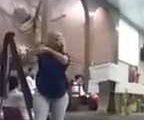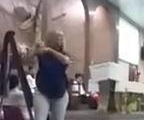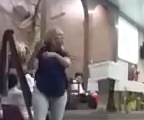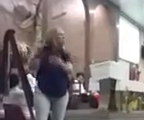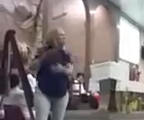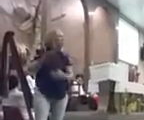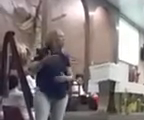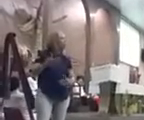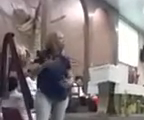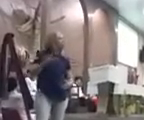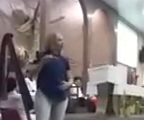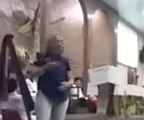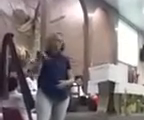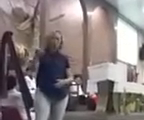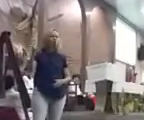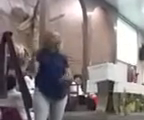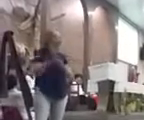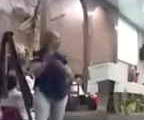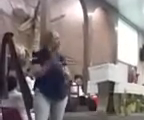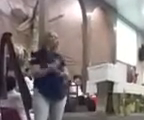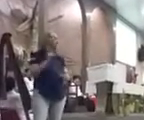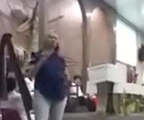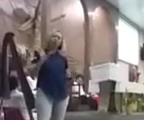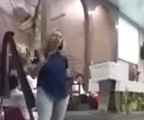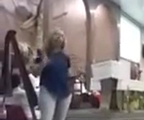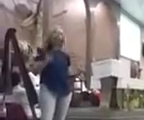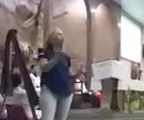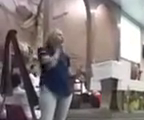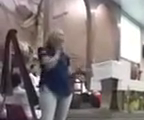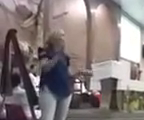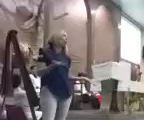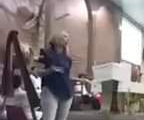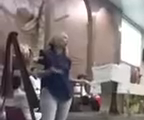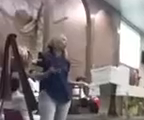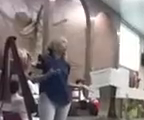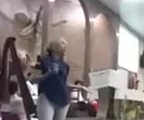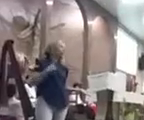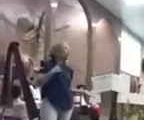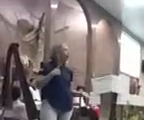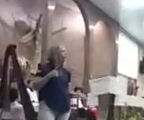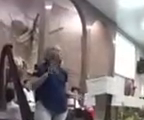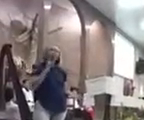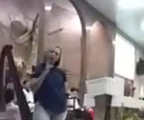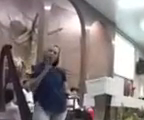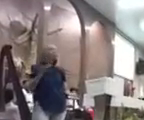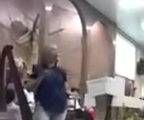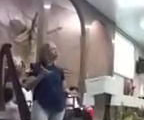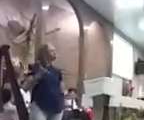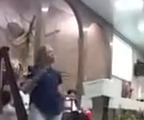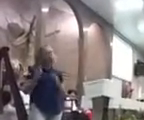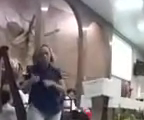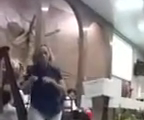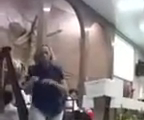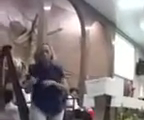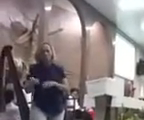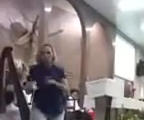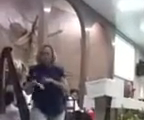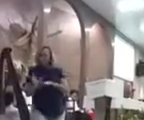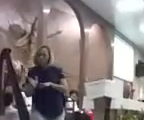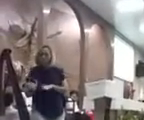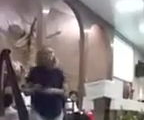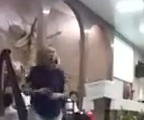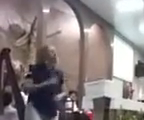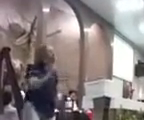não. Passar a mão na gente pastoral não é comigo não. Não está aqui. Depois não pode dizer, a